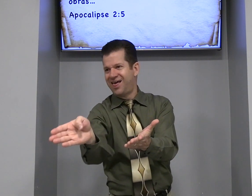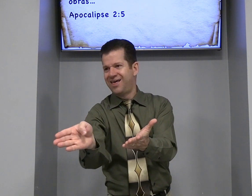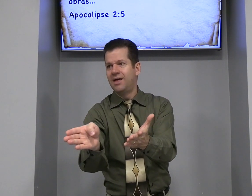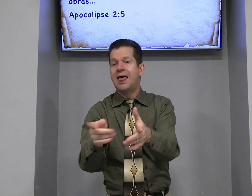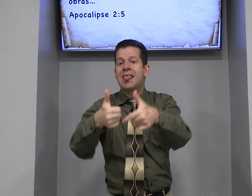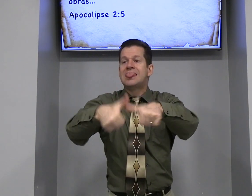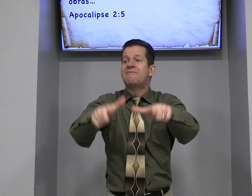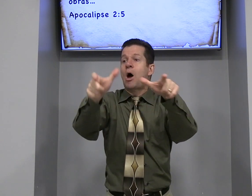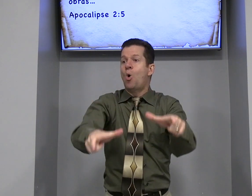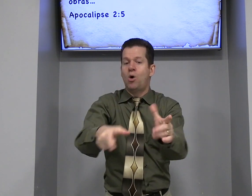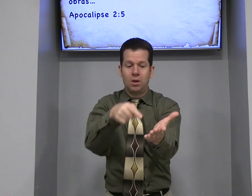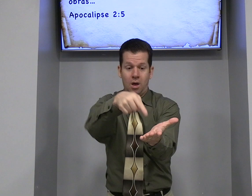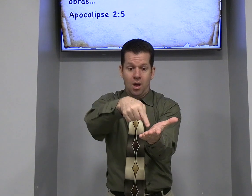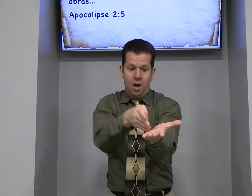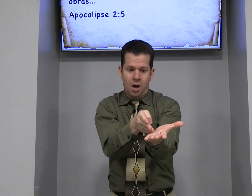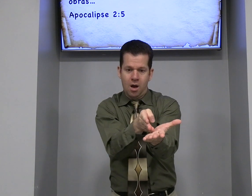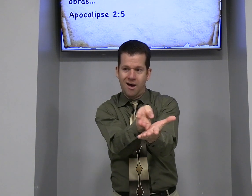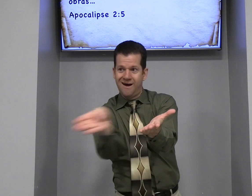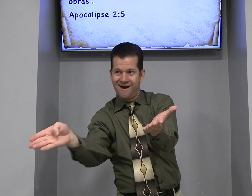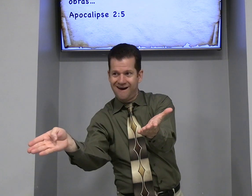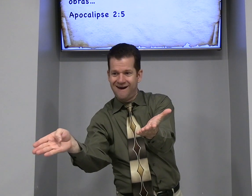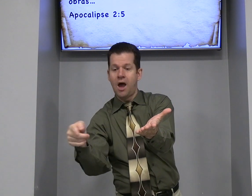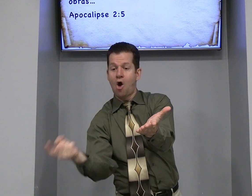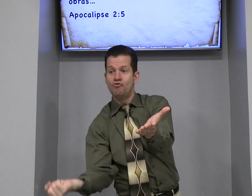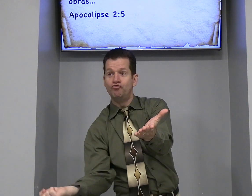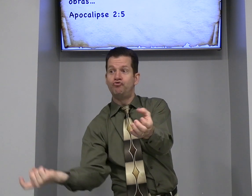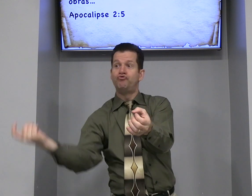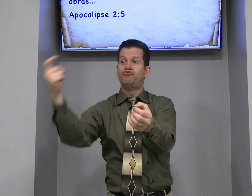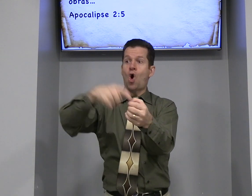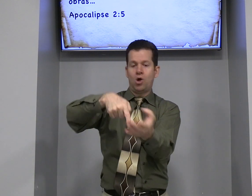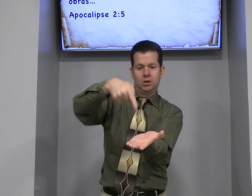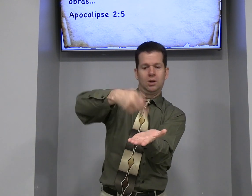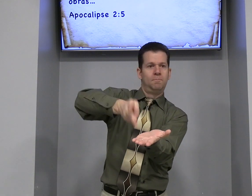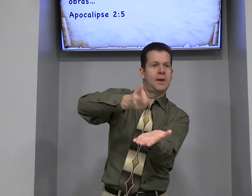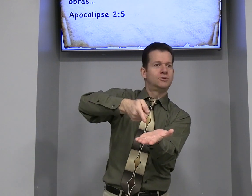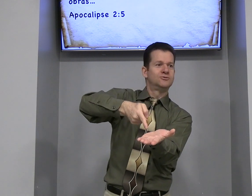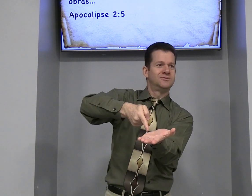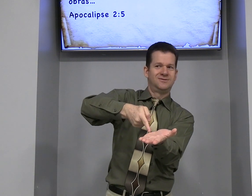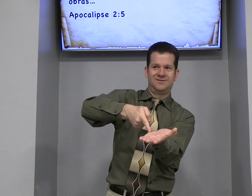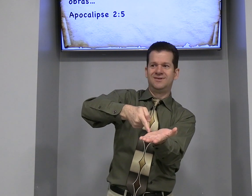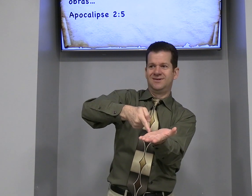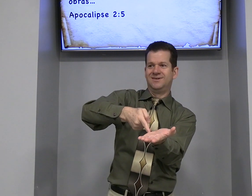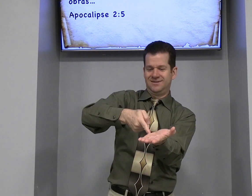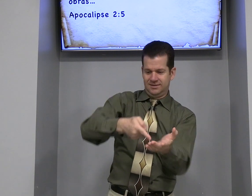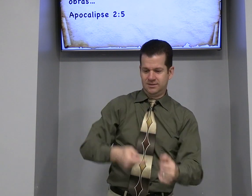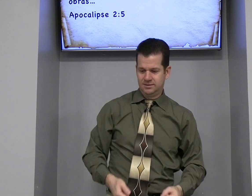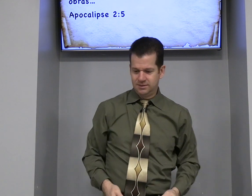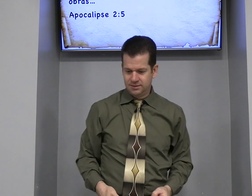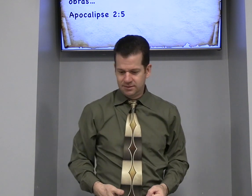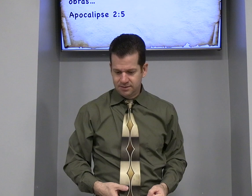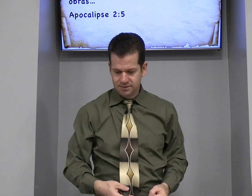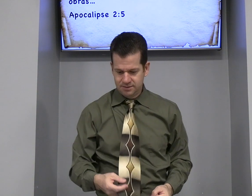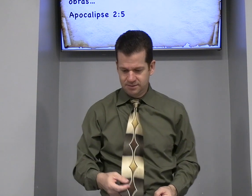É o lugar onde eles desviavam. E para voltar no mesmo lugar.